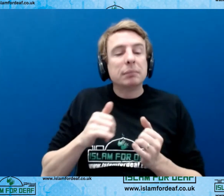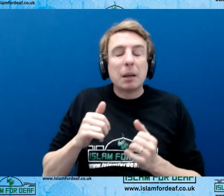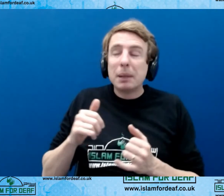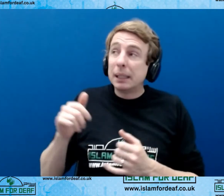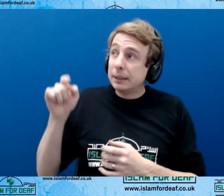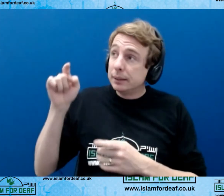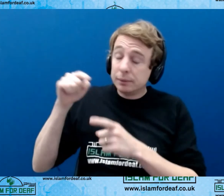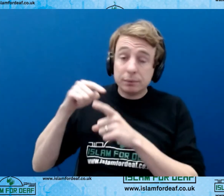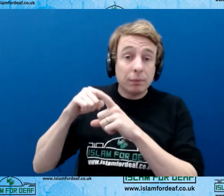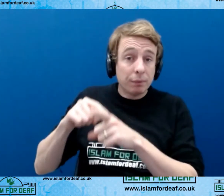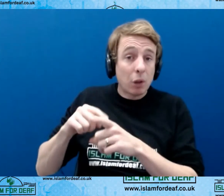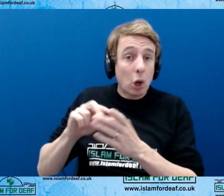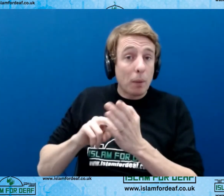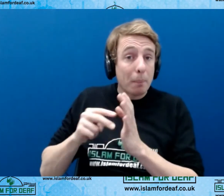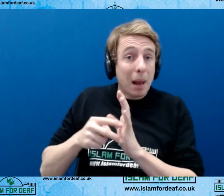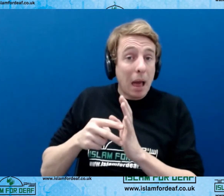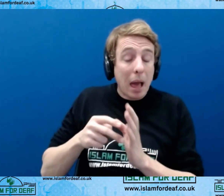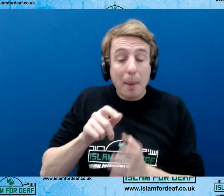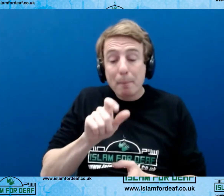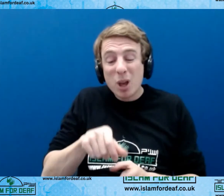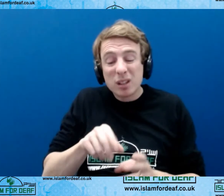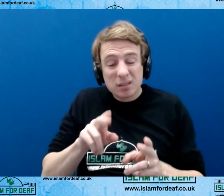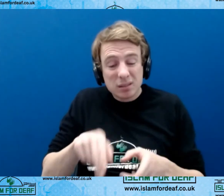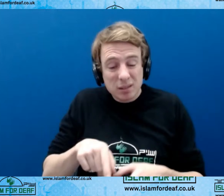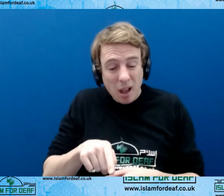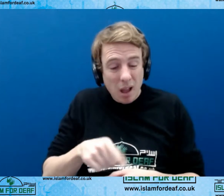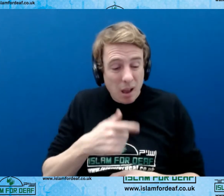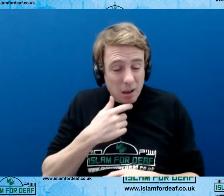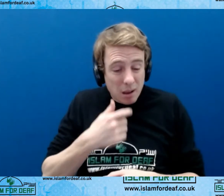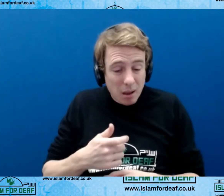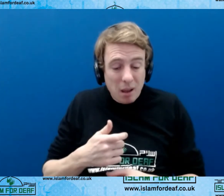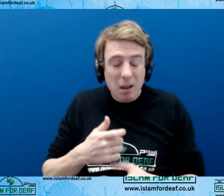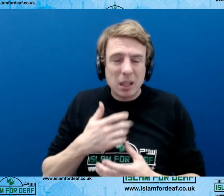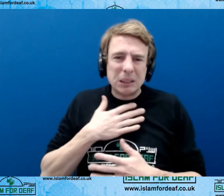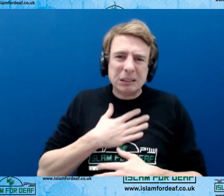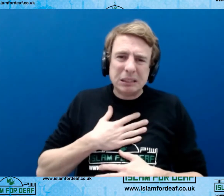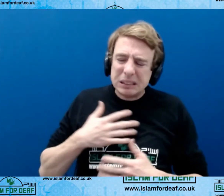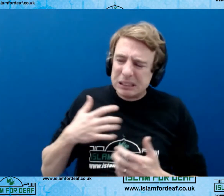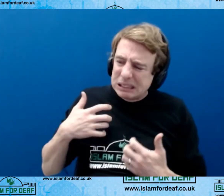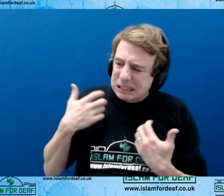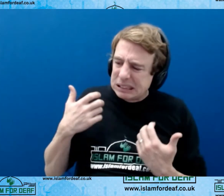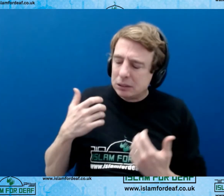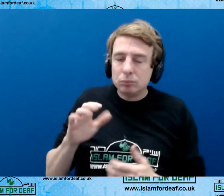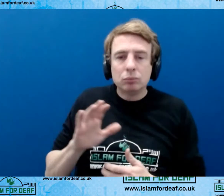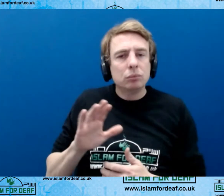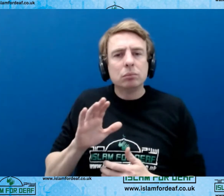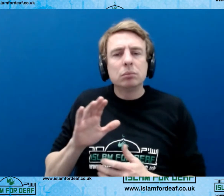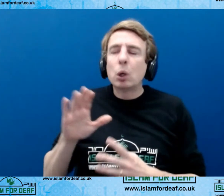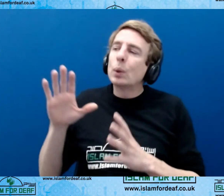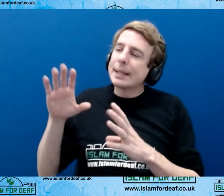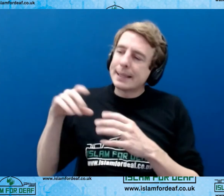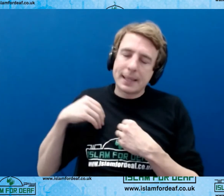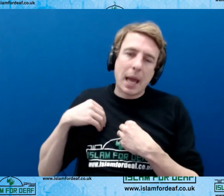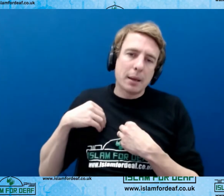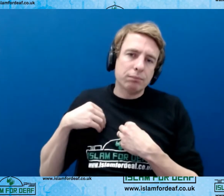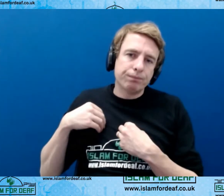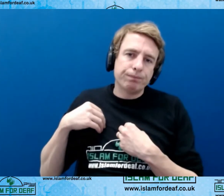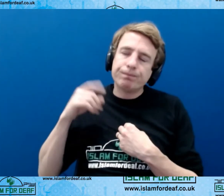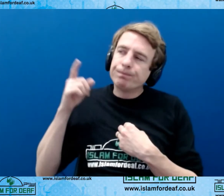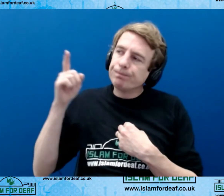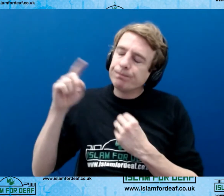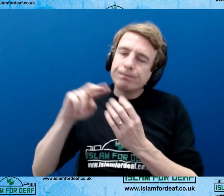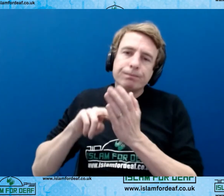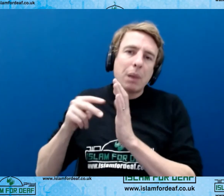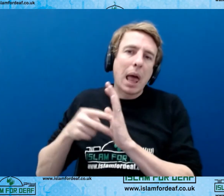صدمت سيارته لا يتسخط على الله سبحانه وتعالى، يصبر ويحتسب. And for example, if they have an accident and their